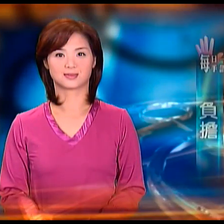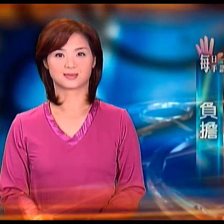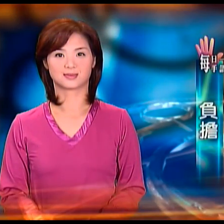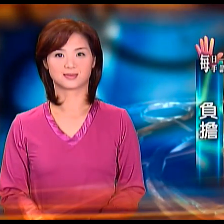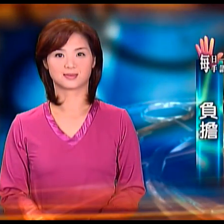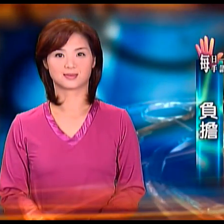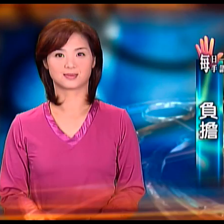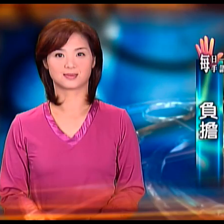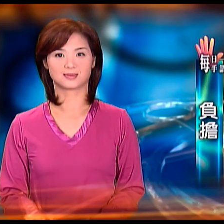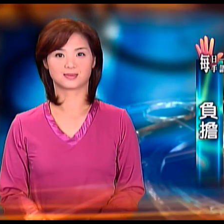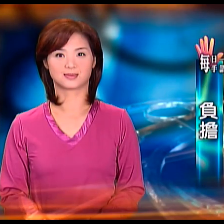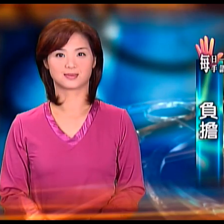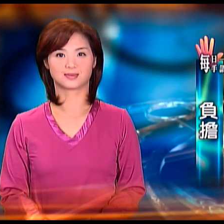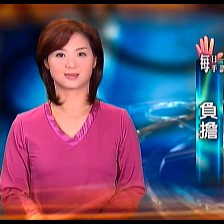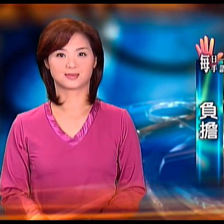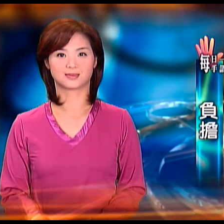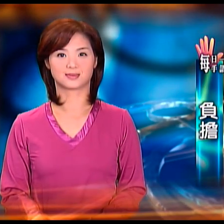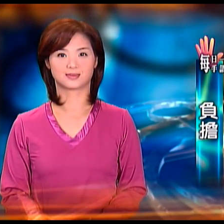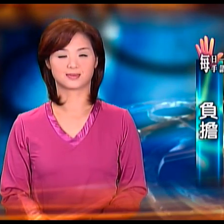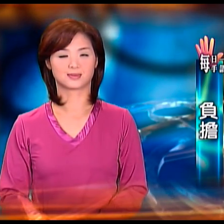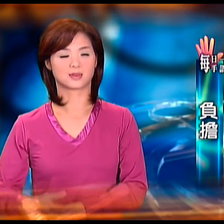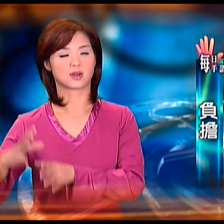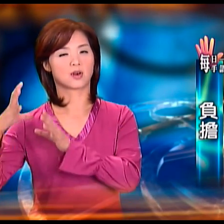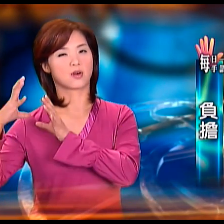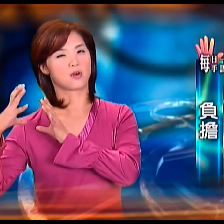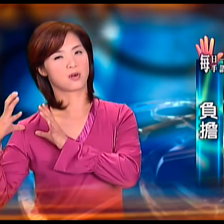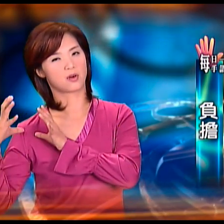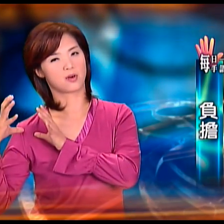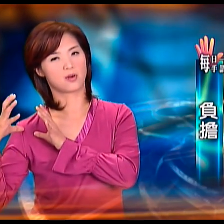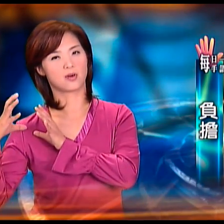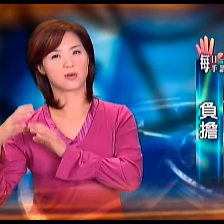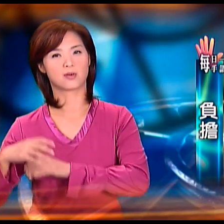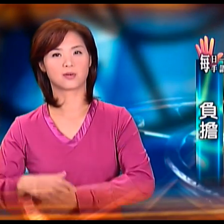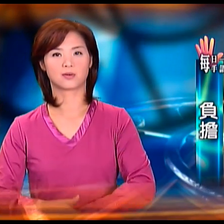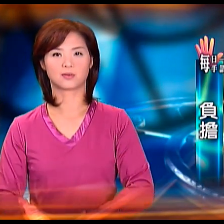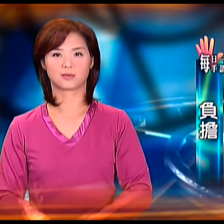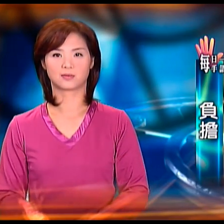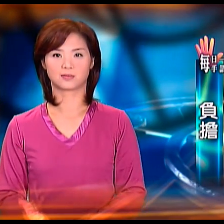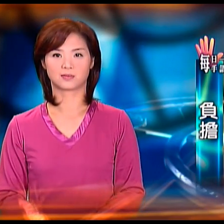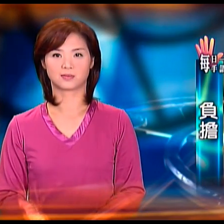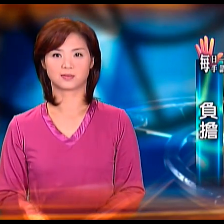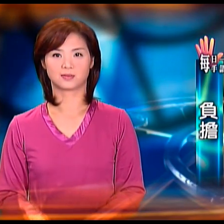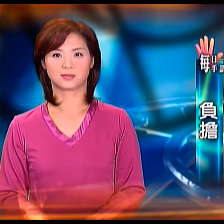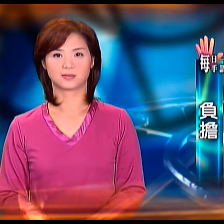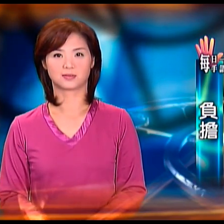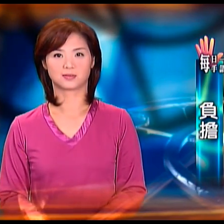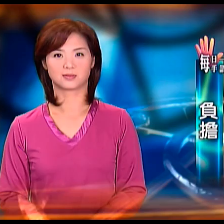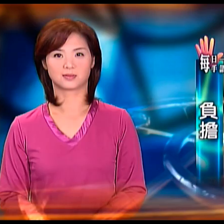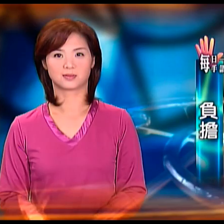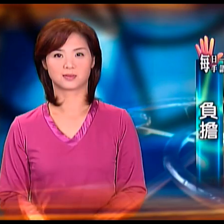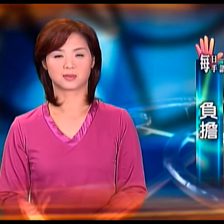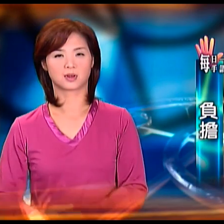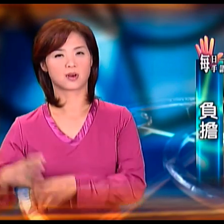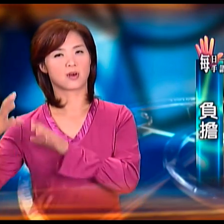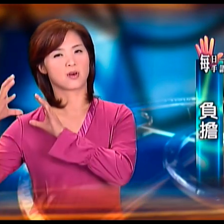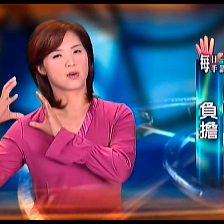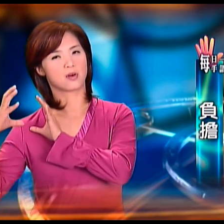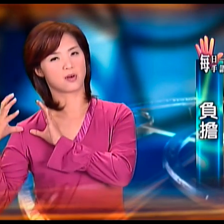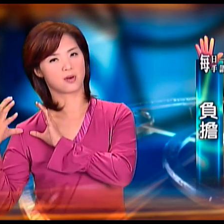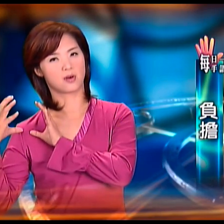在一边的肩膀上，两手像捧着沉重的东西，表情也要露出吃力的样子，就表示